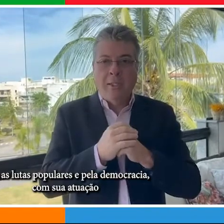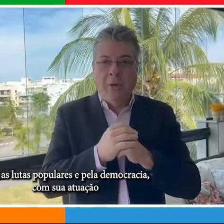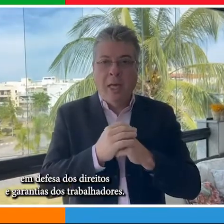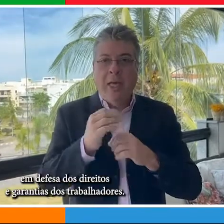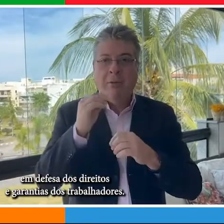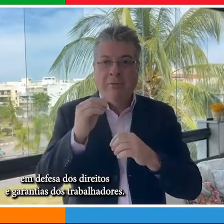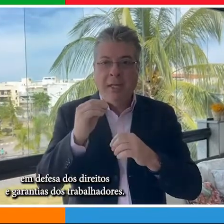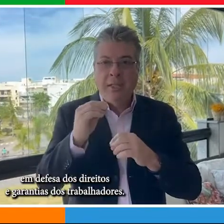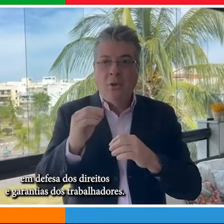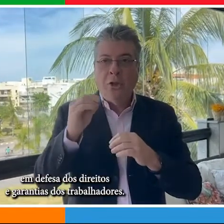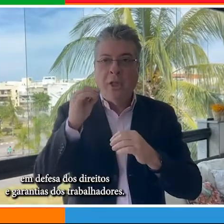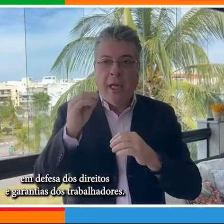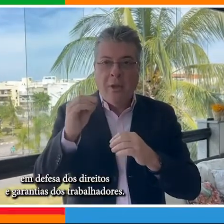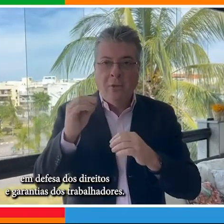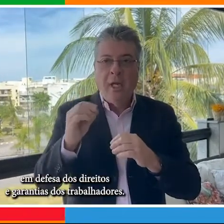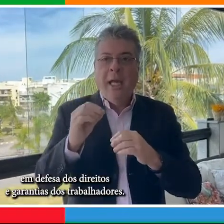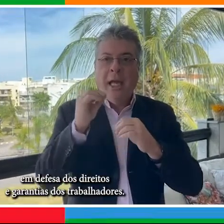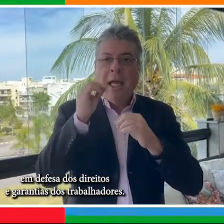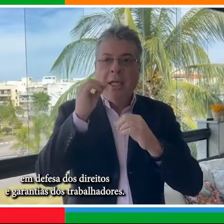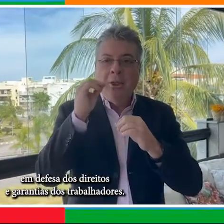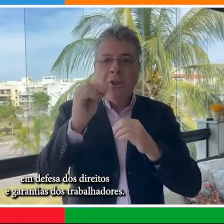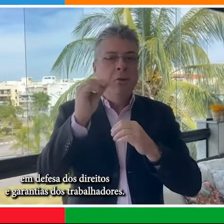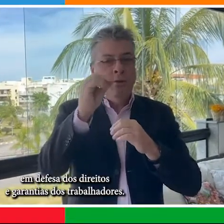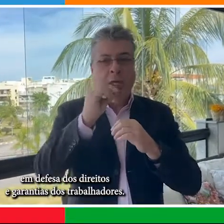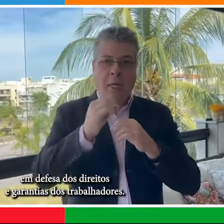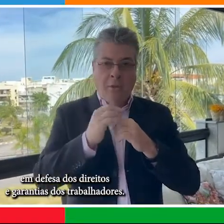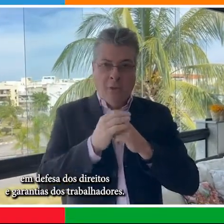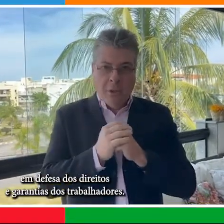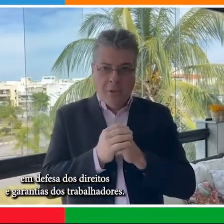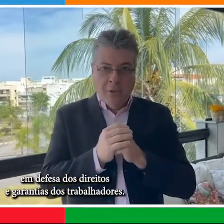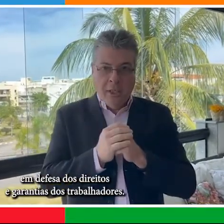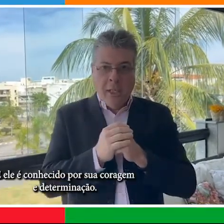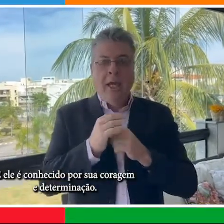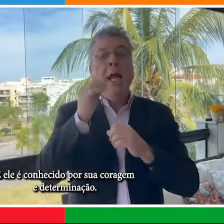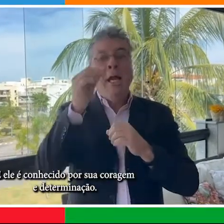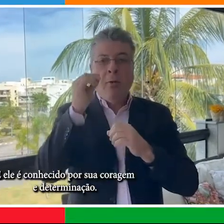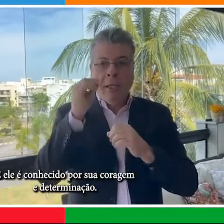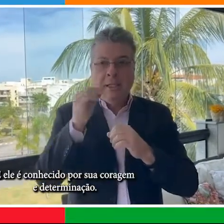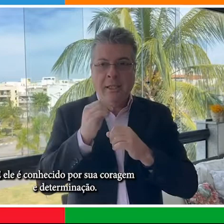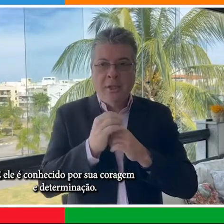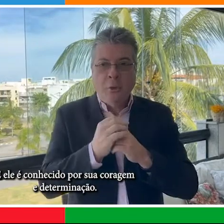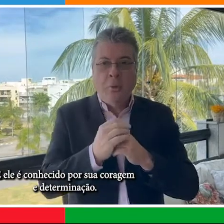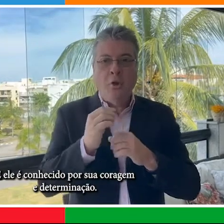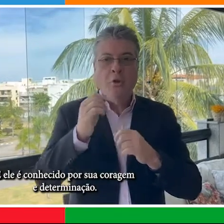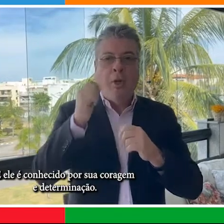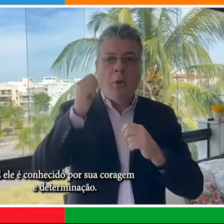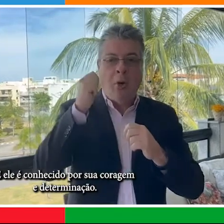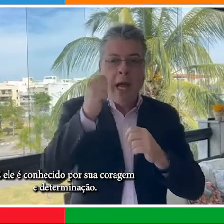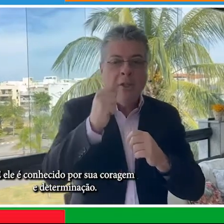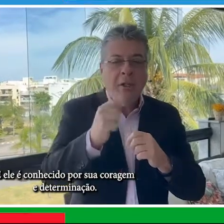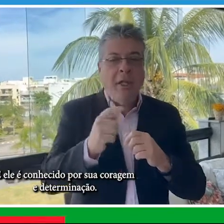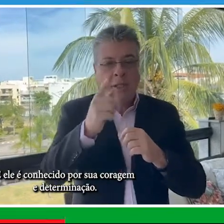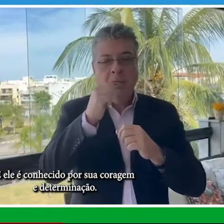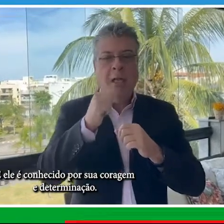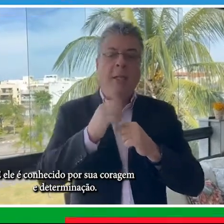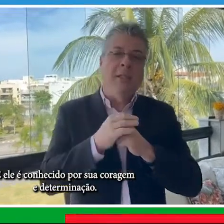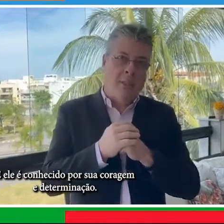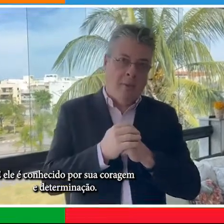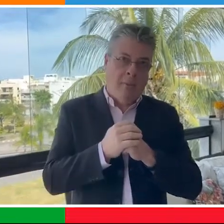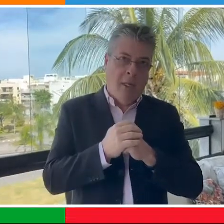em defesa dos direitos e garantia dos trabalhadores. E ele é conhecido por sua coragem e determinação. E